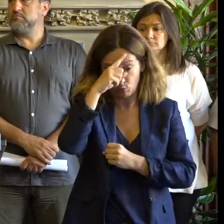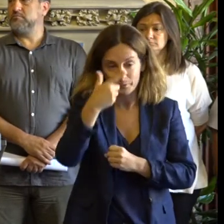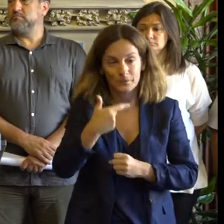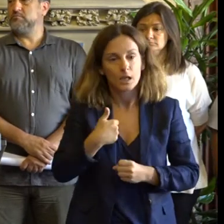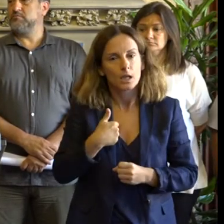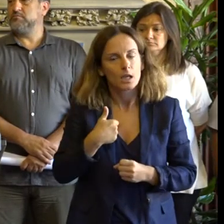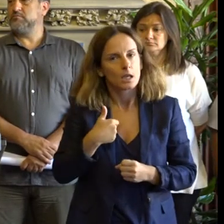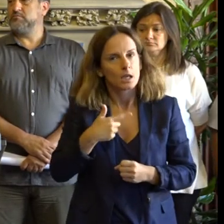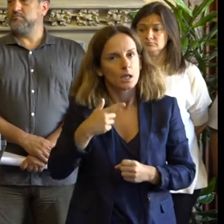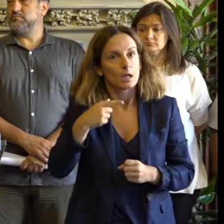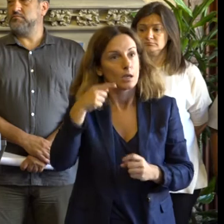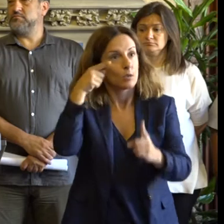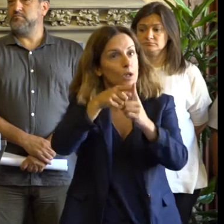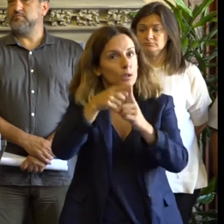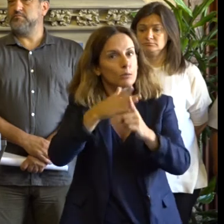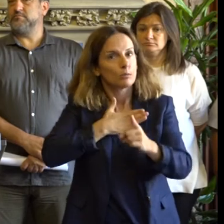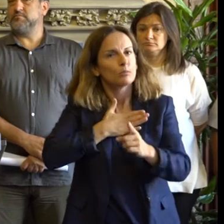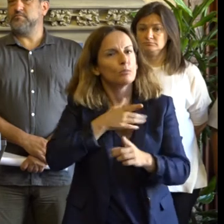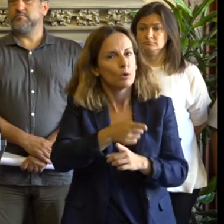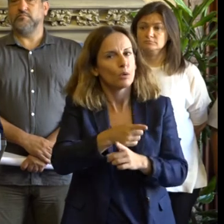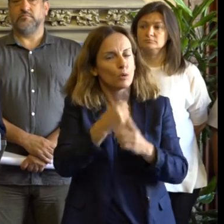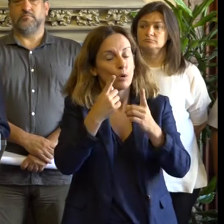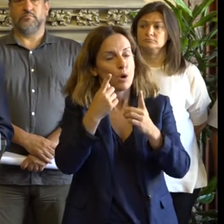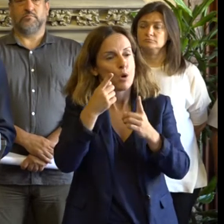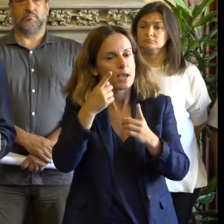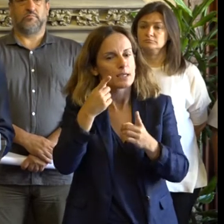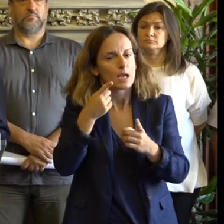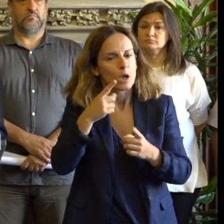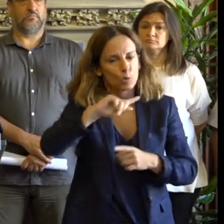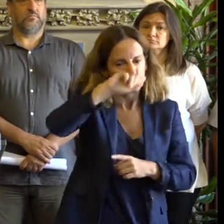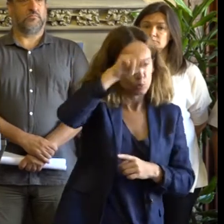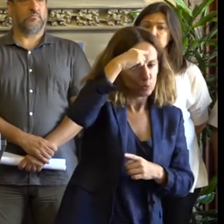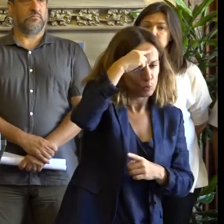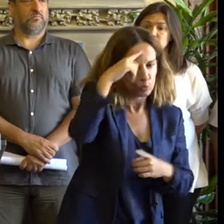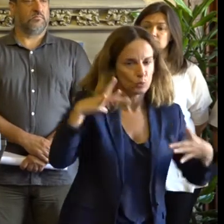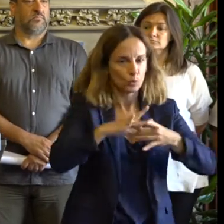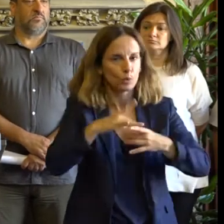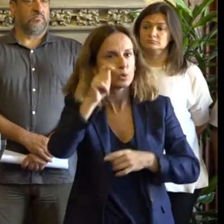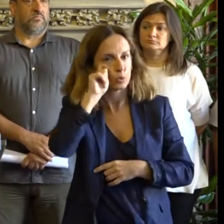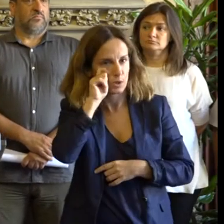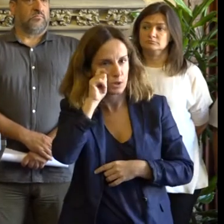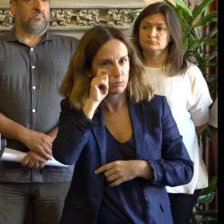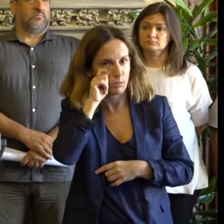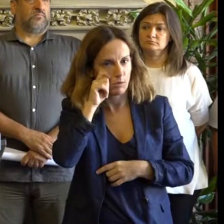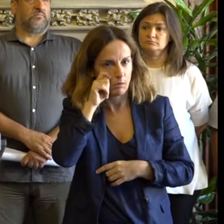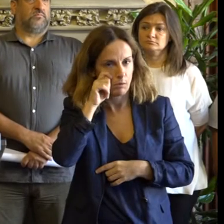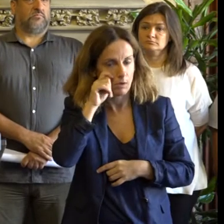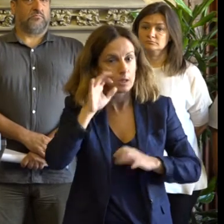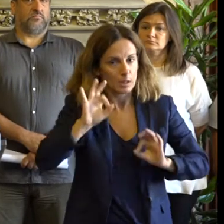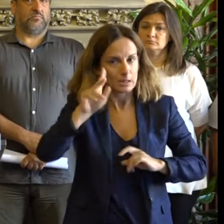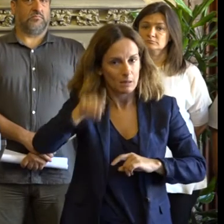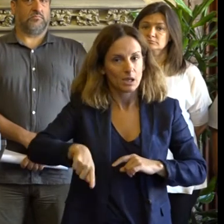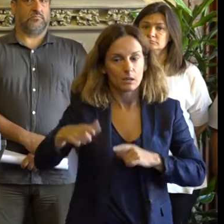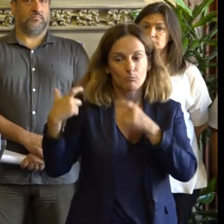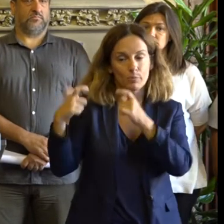és estratègic des d'aquesta institució i així ho hem fet saber tant nosaltres com també els responsables del Departament